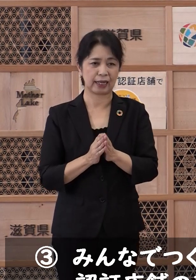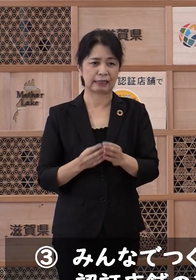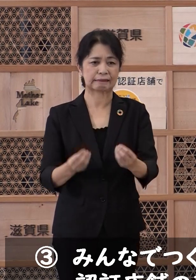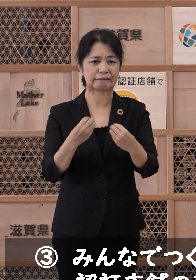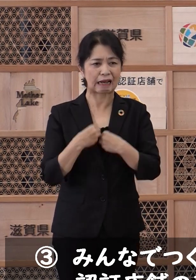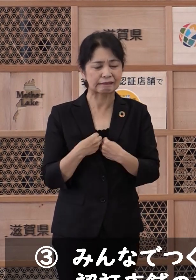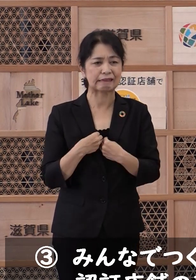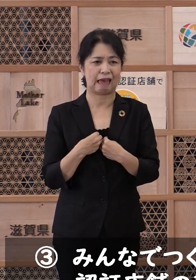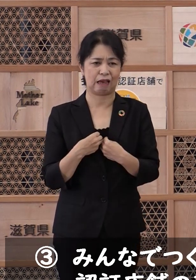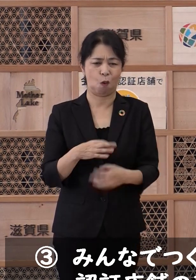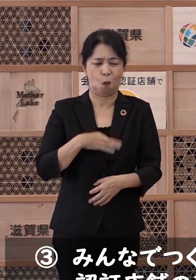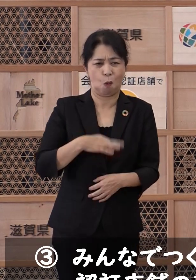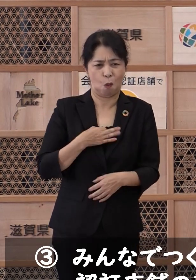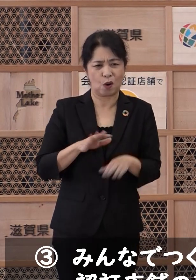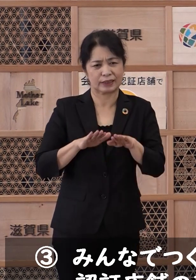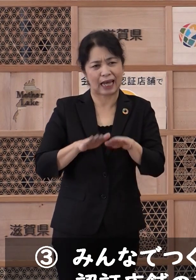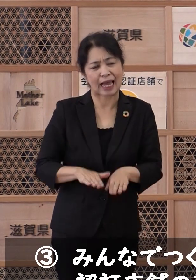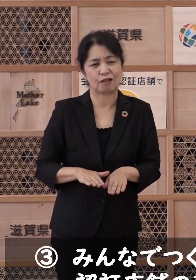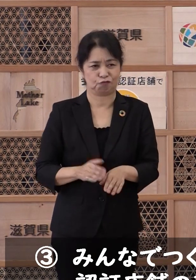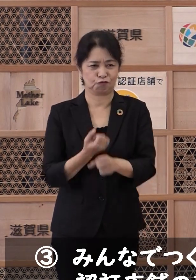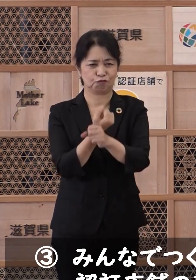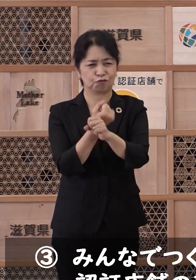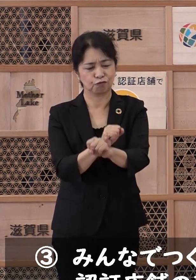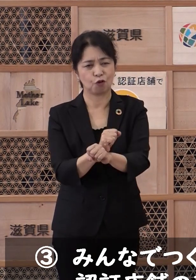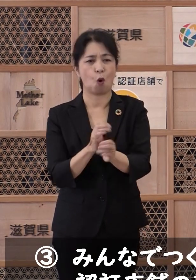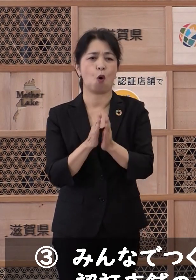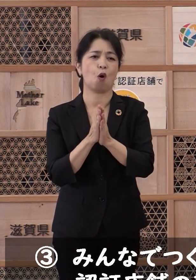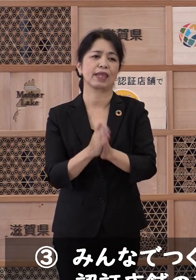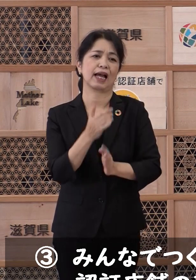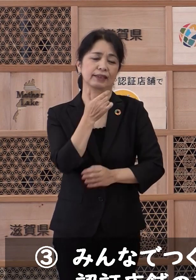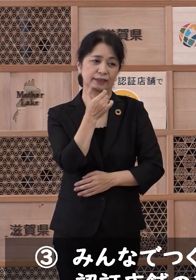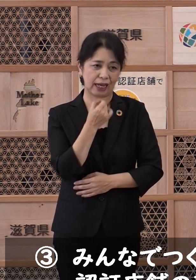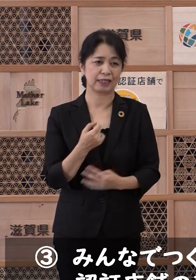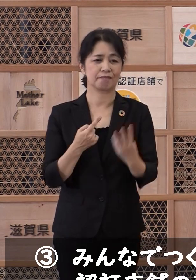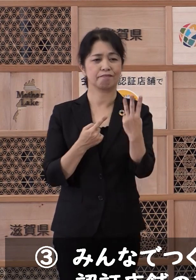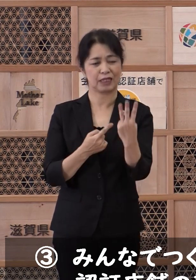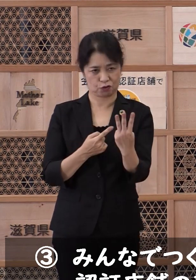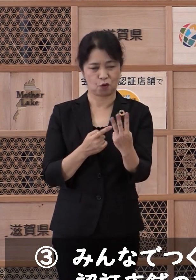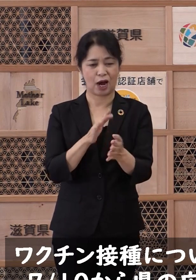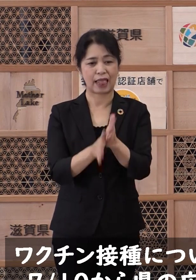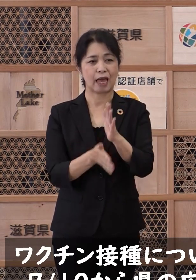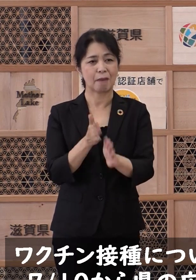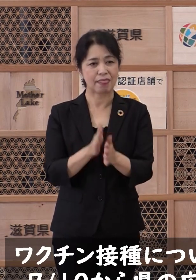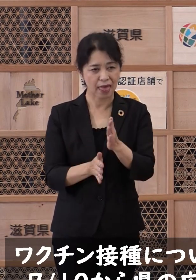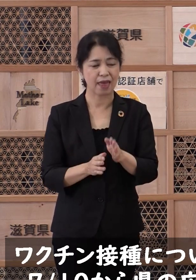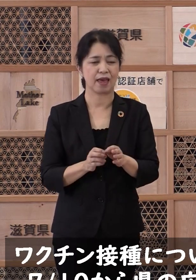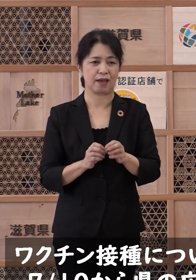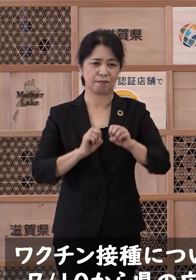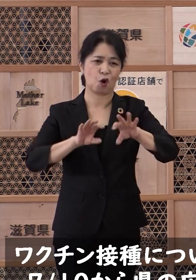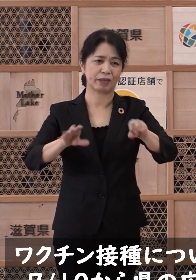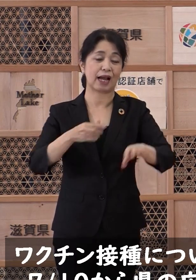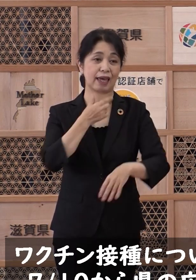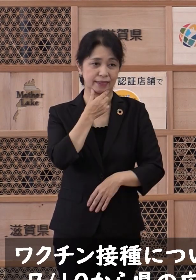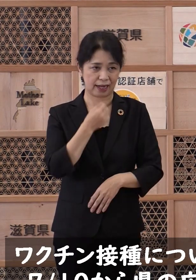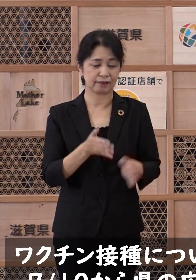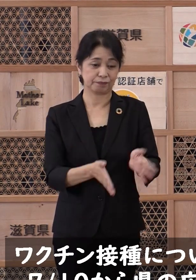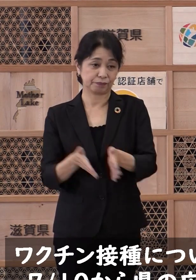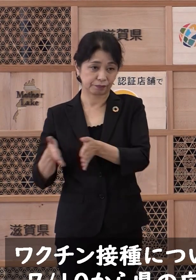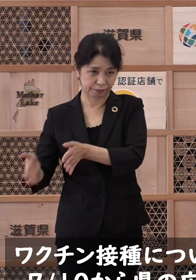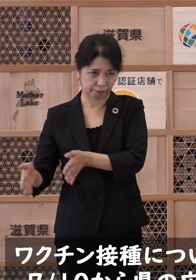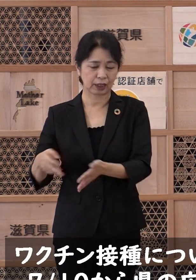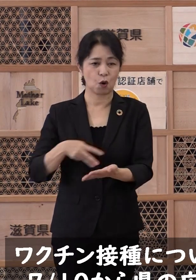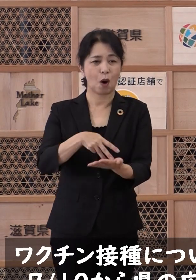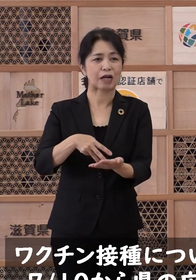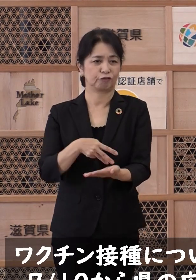ていこうということでございます。この3つ改めて皆様方に呼びかけたいと思います。もう一つワクチン接種で